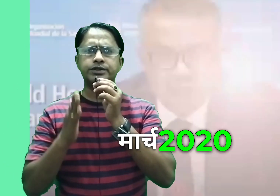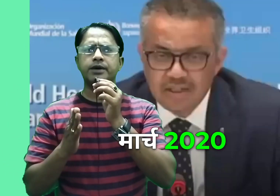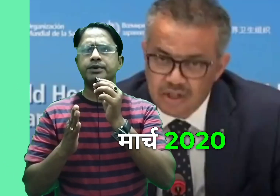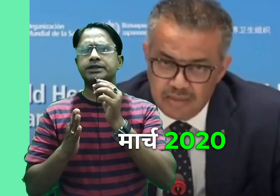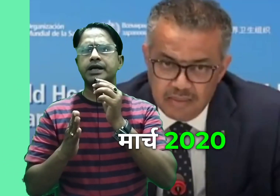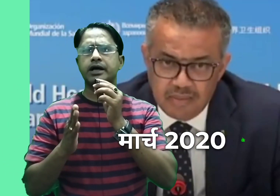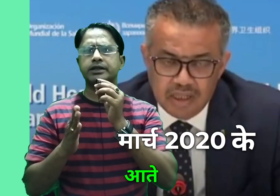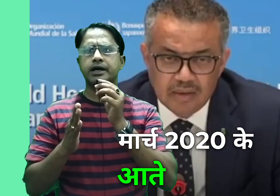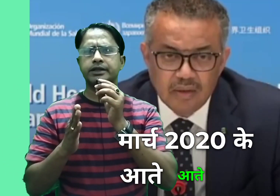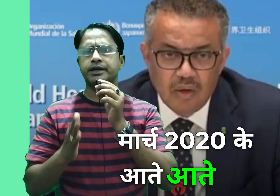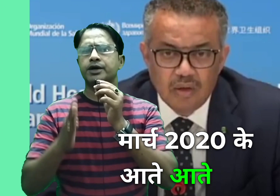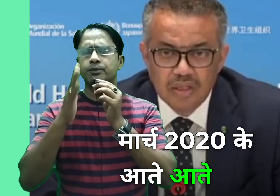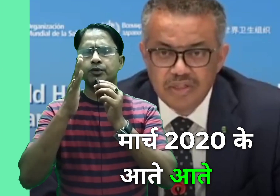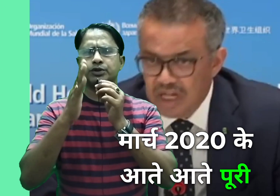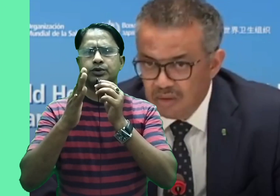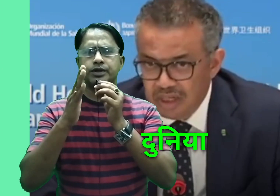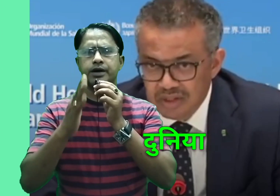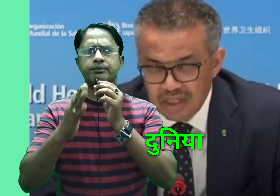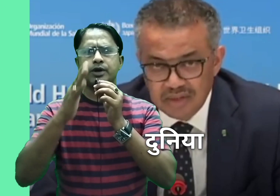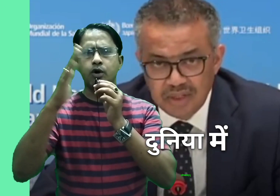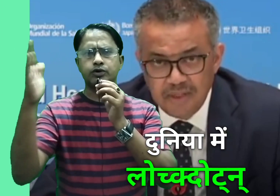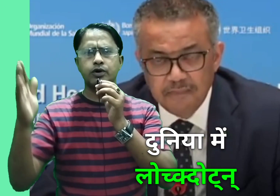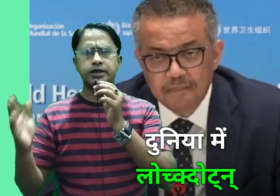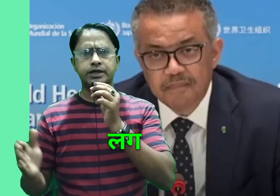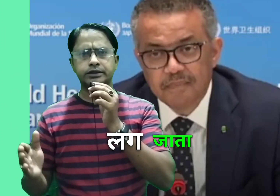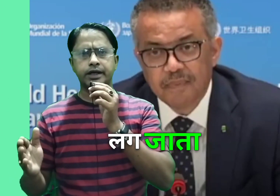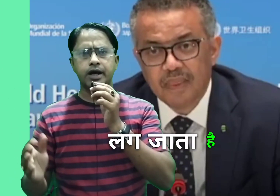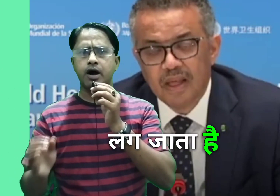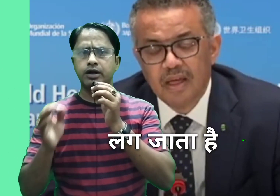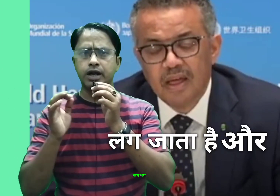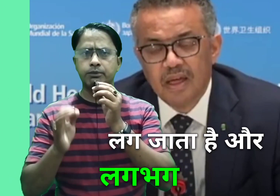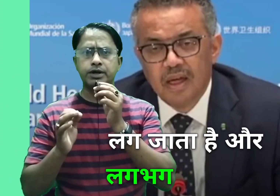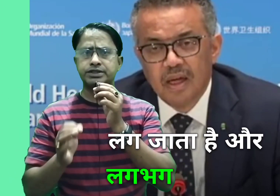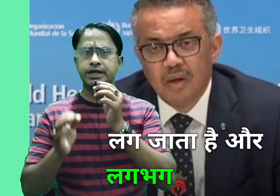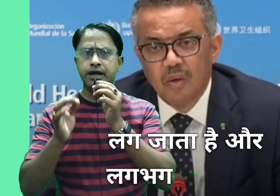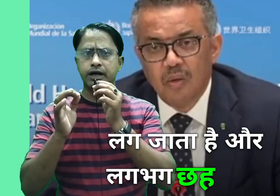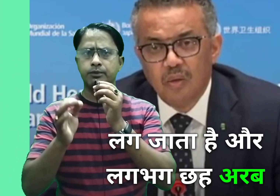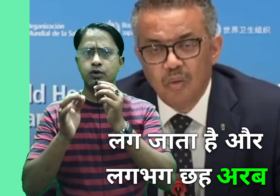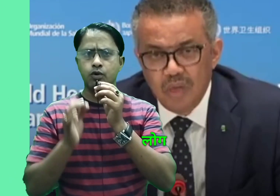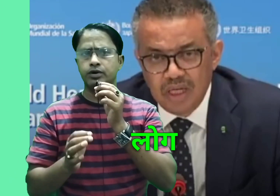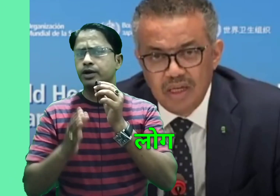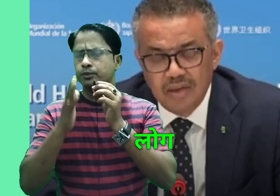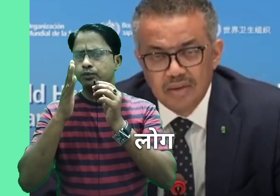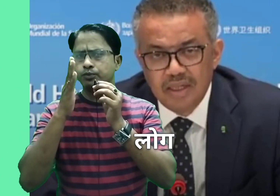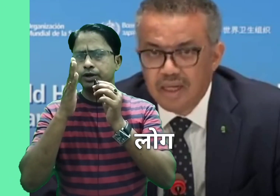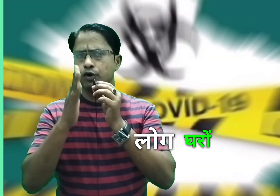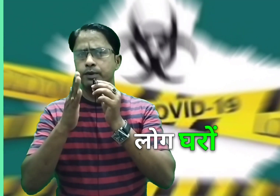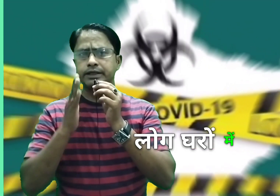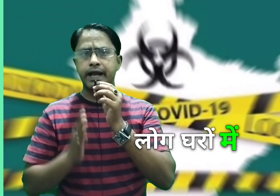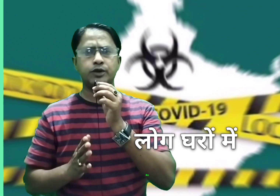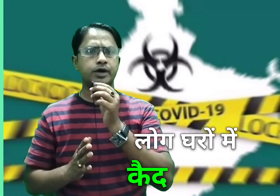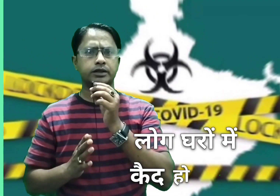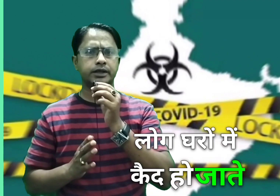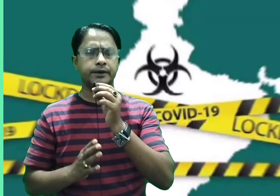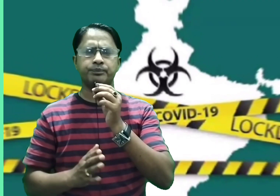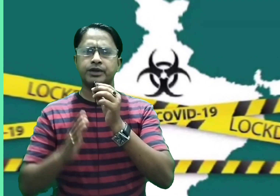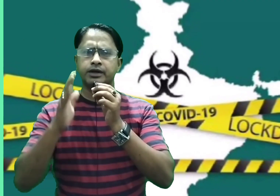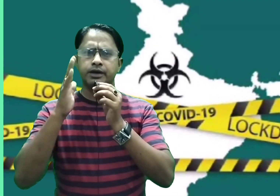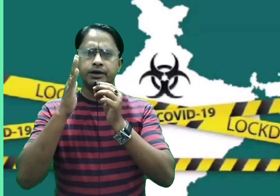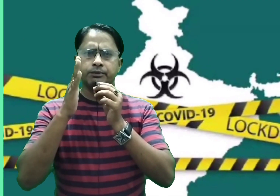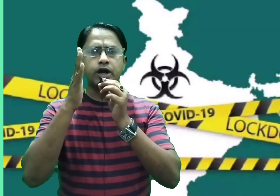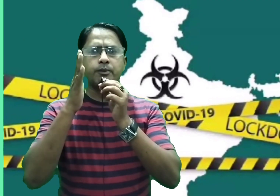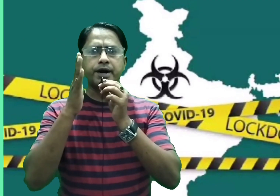मार्च 2020 के आते आते पूरी दुनिया में लॉकडाउन लग जाता है और लगभग 6 अरब लोग घरों में कैद हो जाते